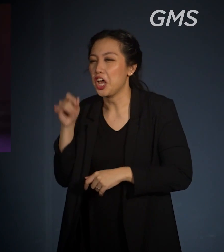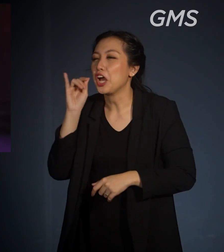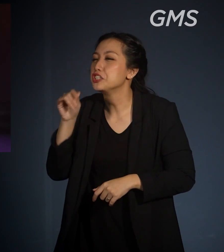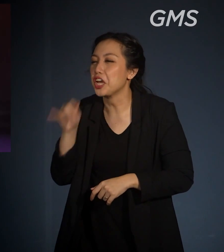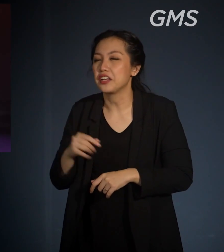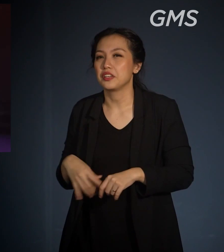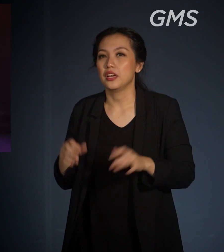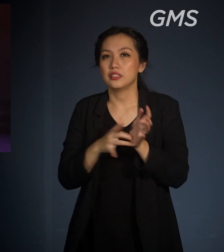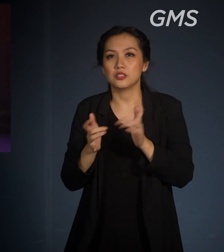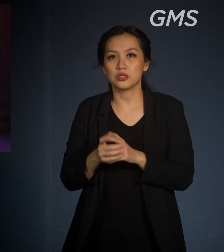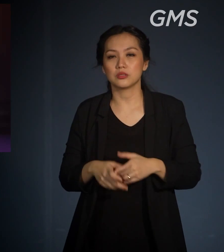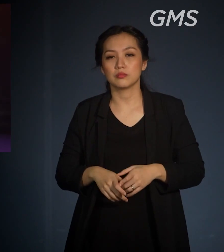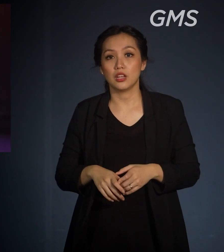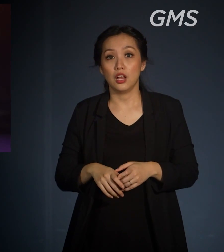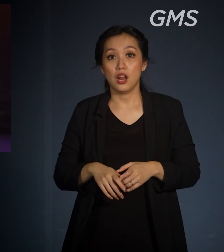kamu ini